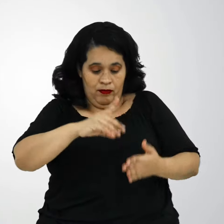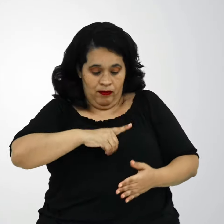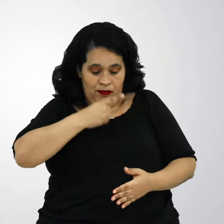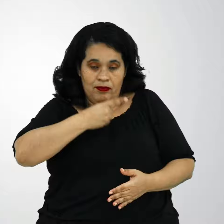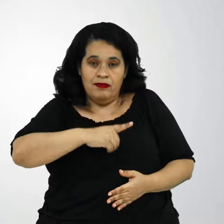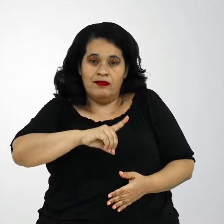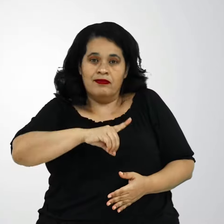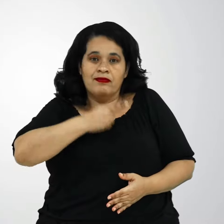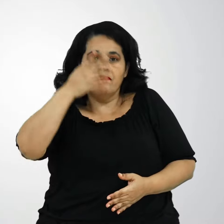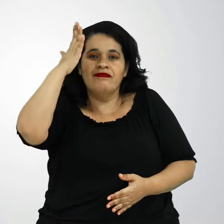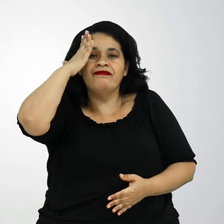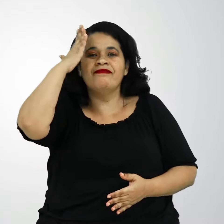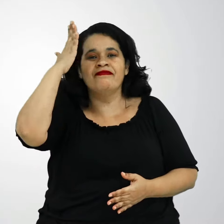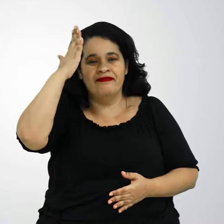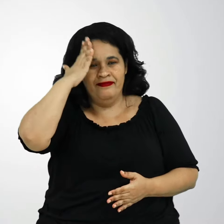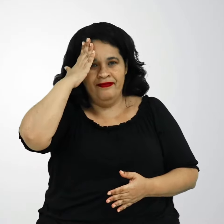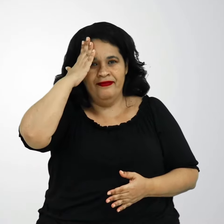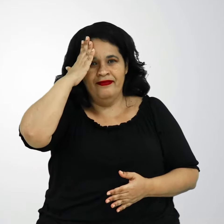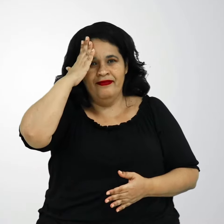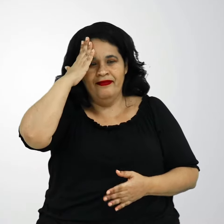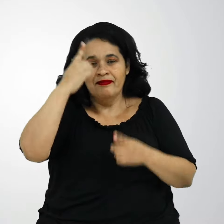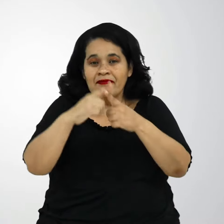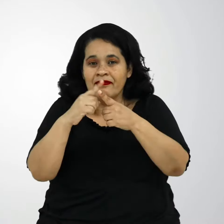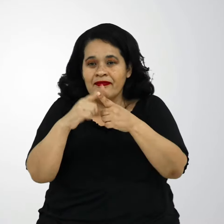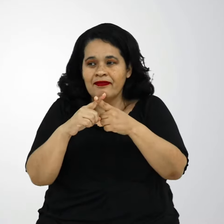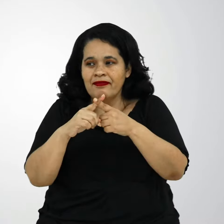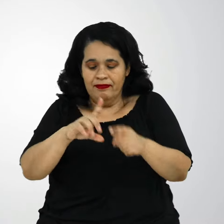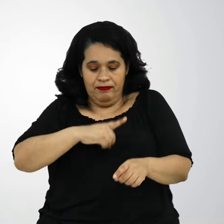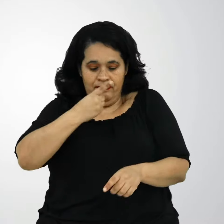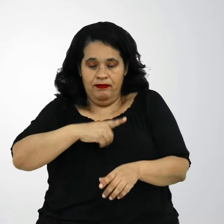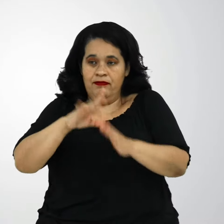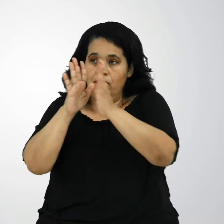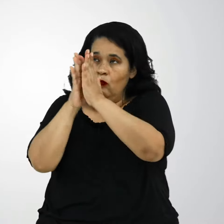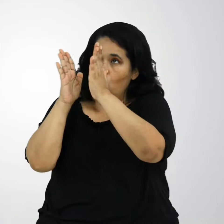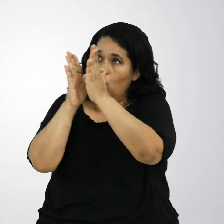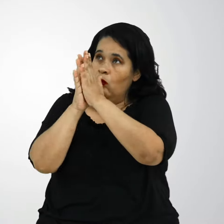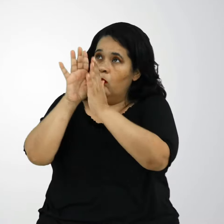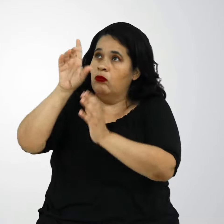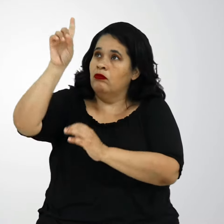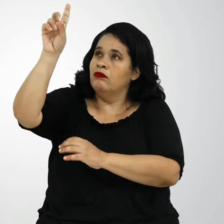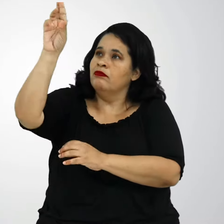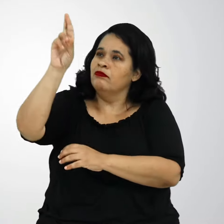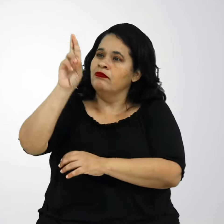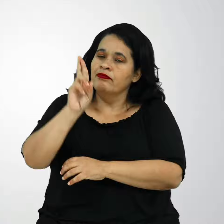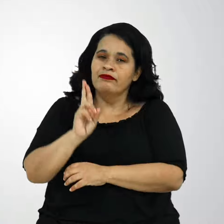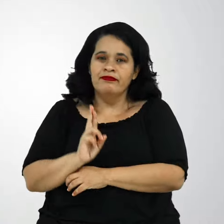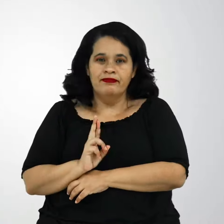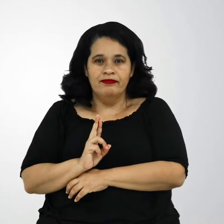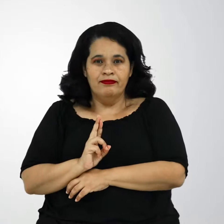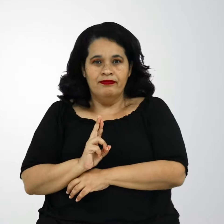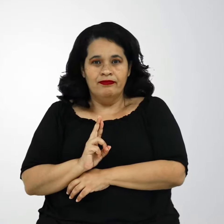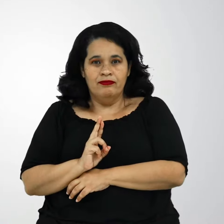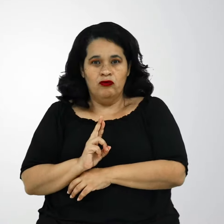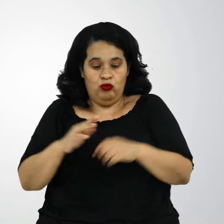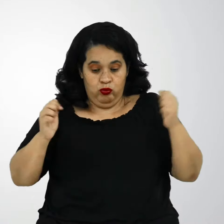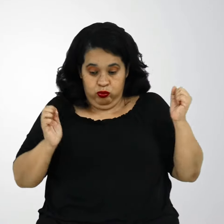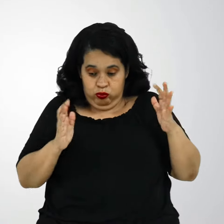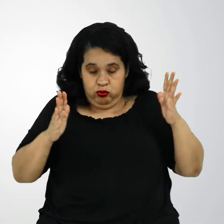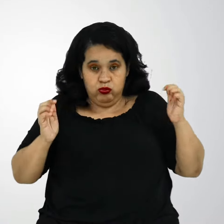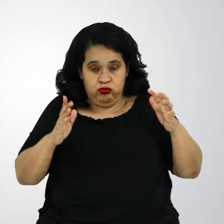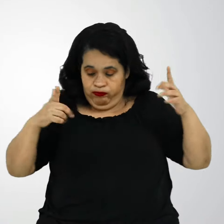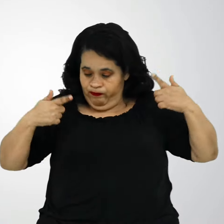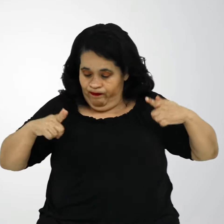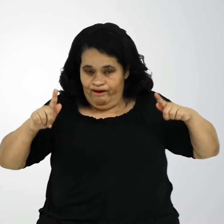ora a Deus e Deus responde. O anjo aparece para ele e dá o entendimento. Mas como entender